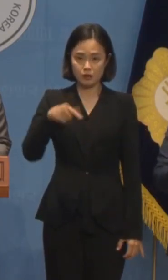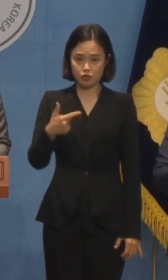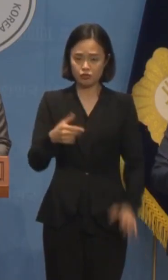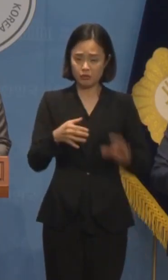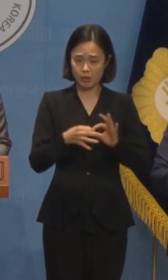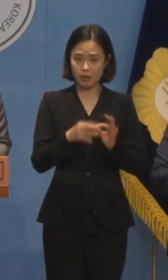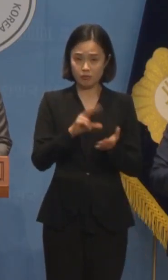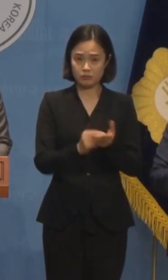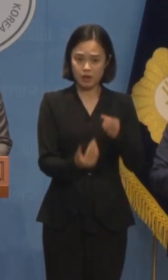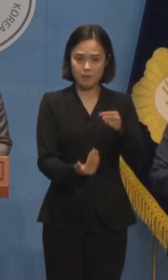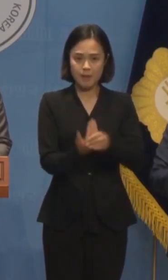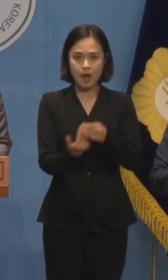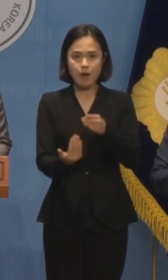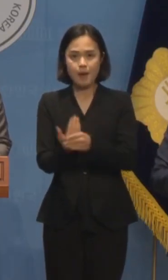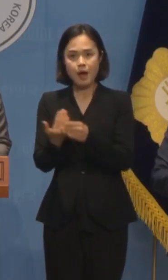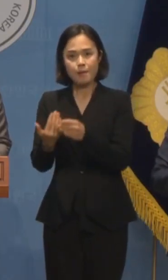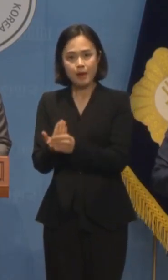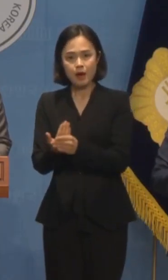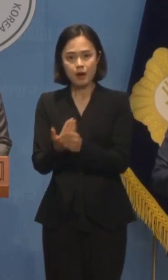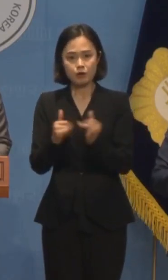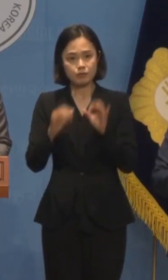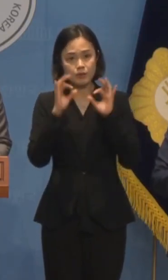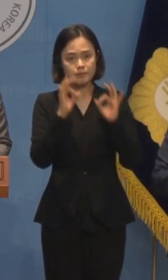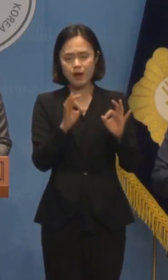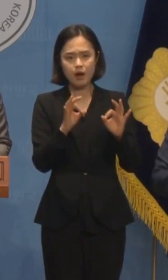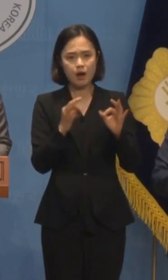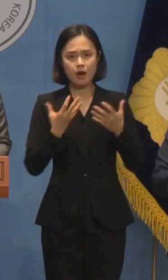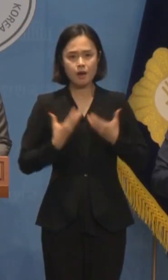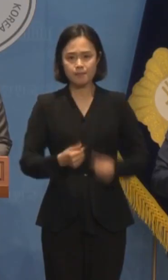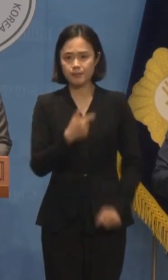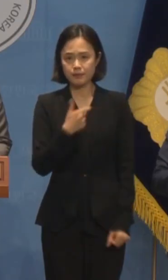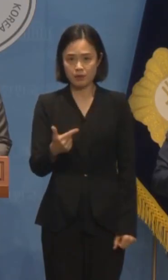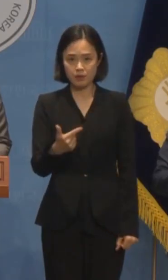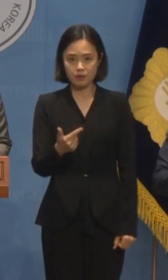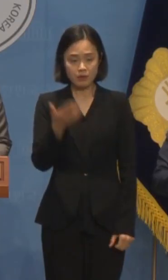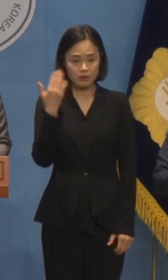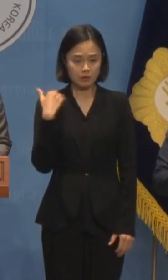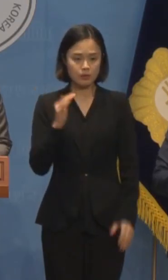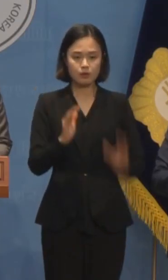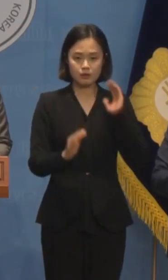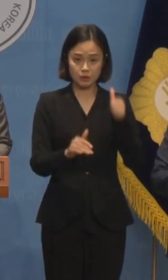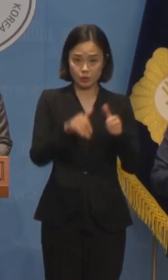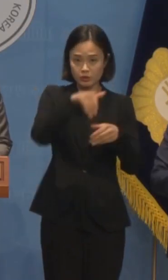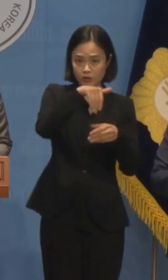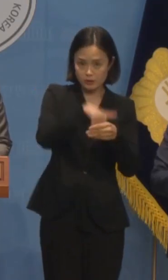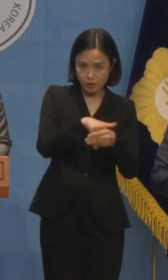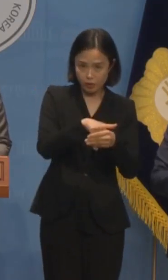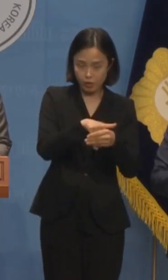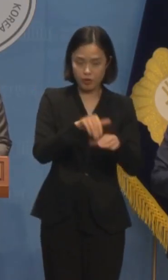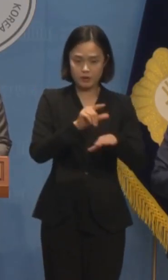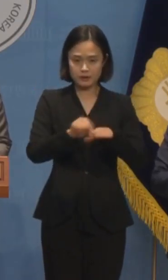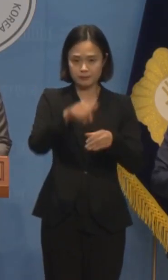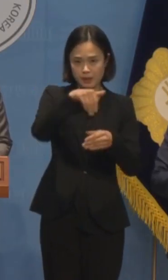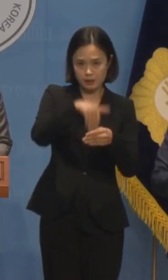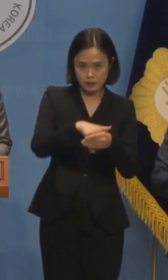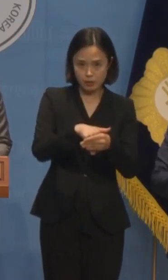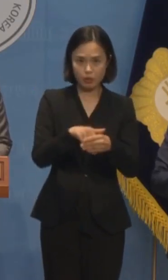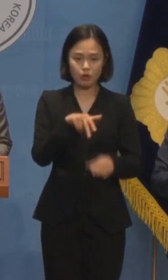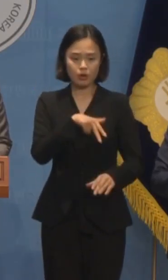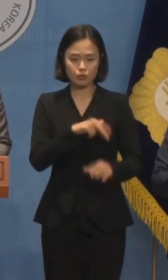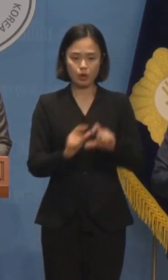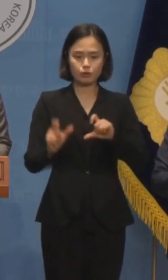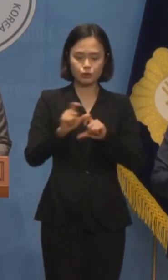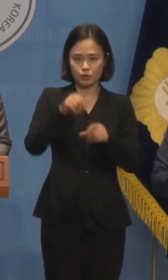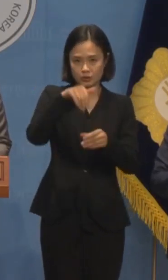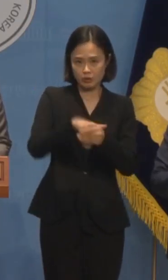있습니다. 지난 대통령 선거, 지방선거, 보궐선거, 국회의원 총선 등 여론 조작을